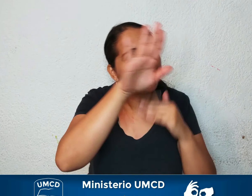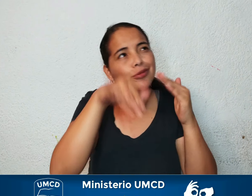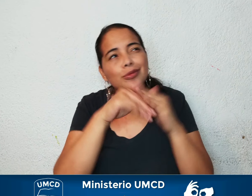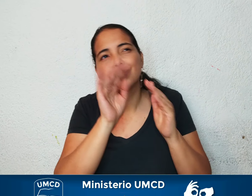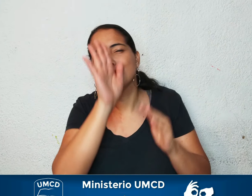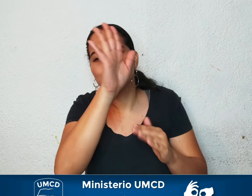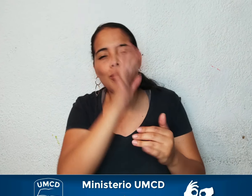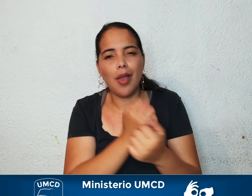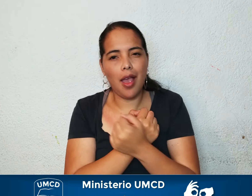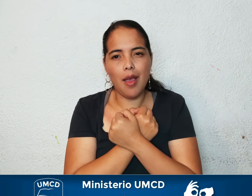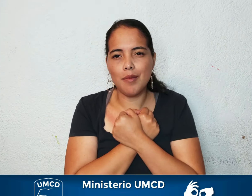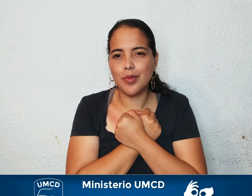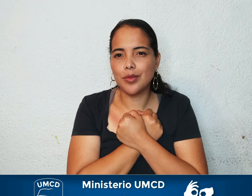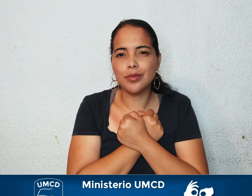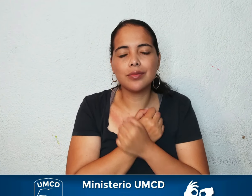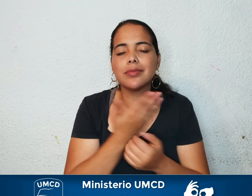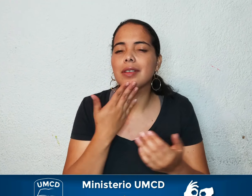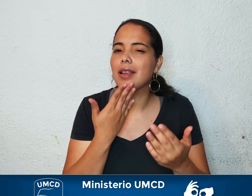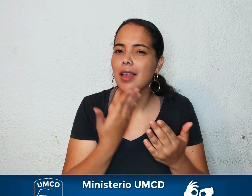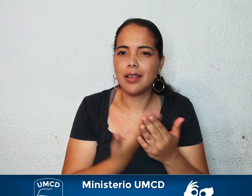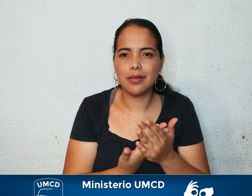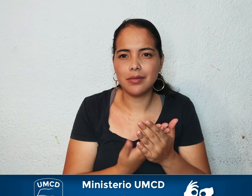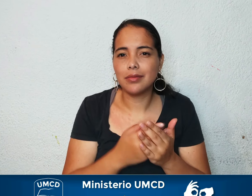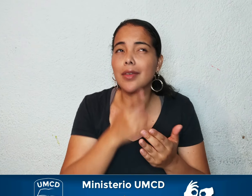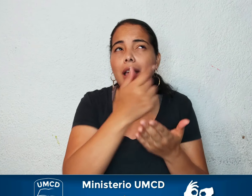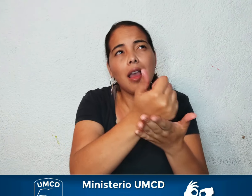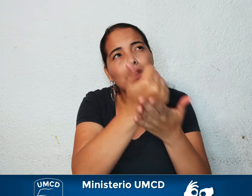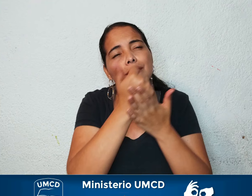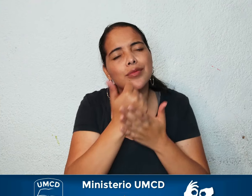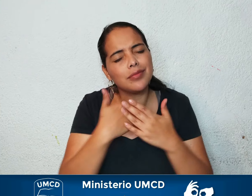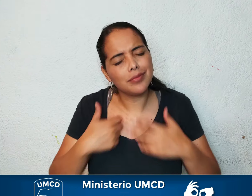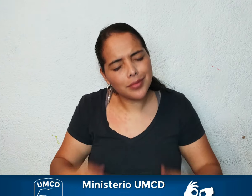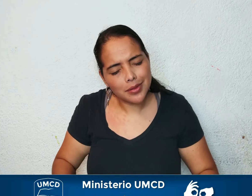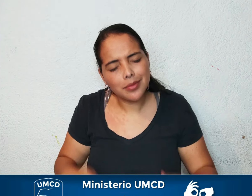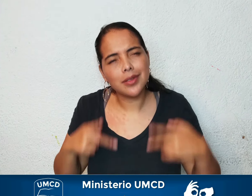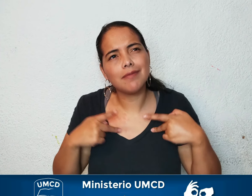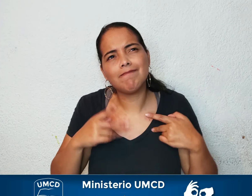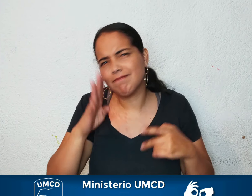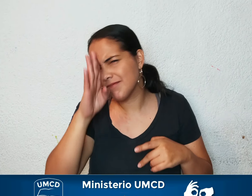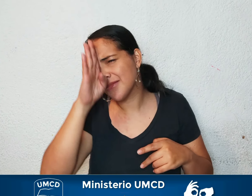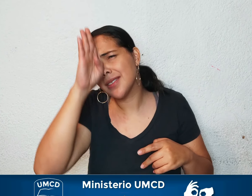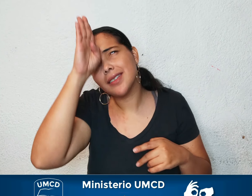tu amor y por tu sacrificio. Ayúdanos a vivir